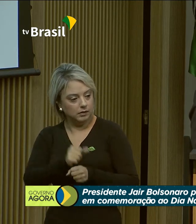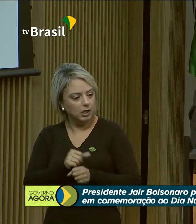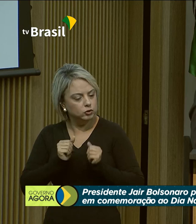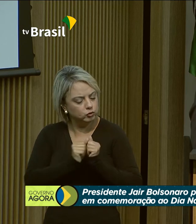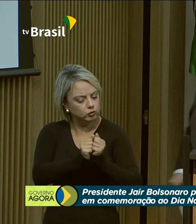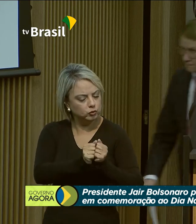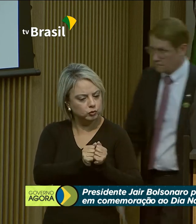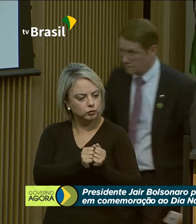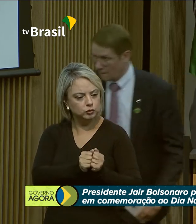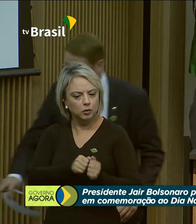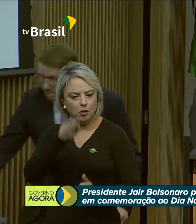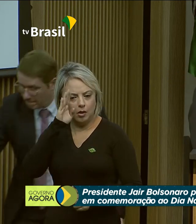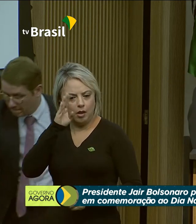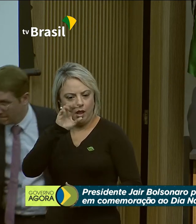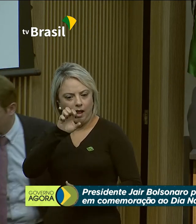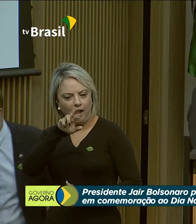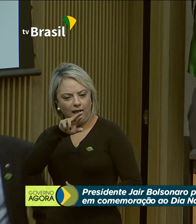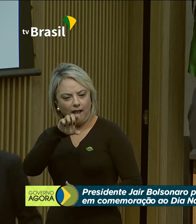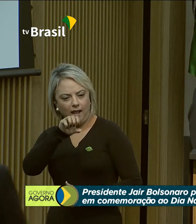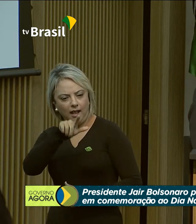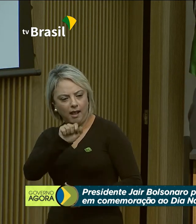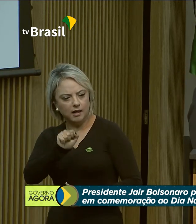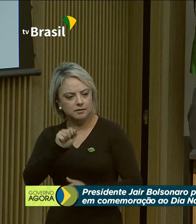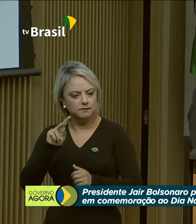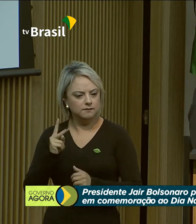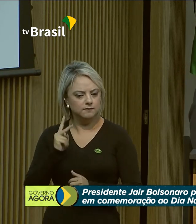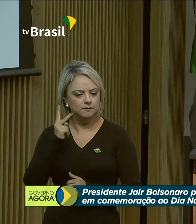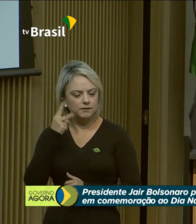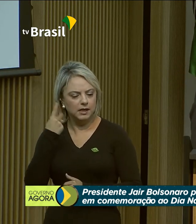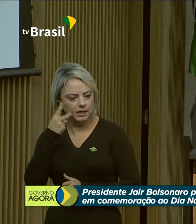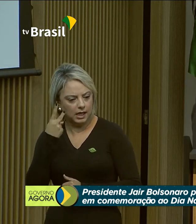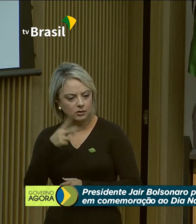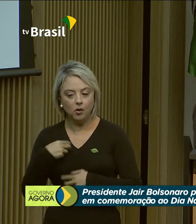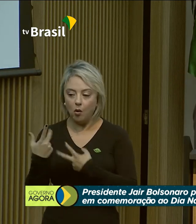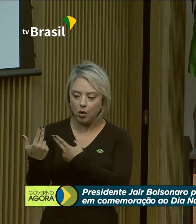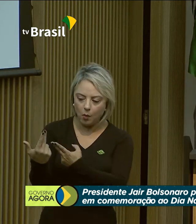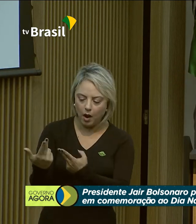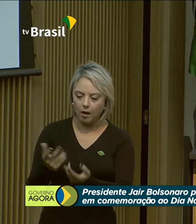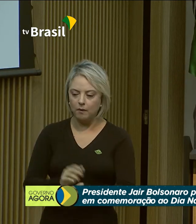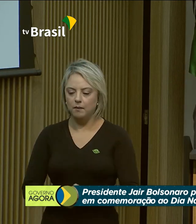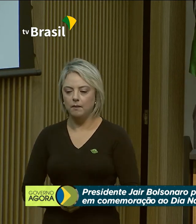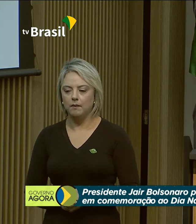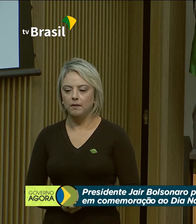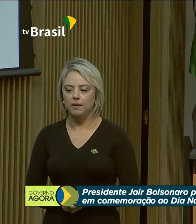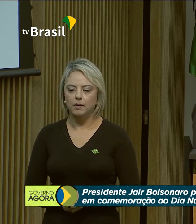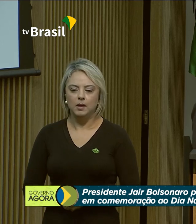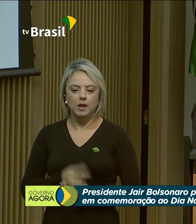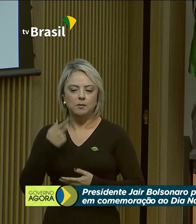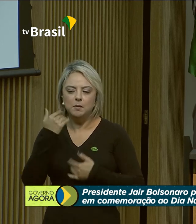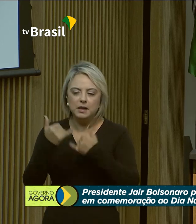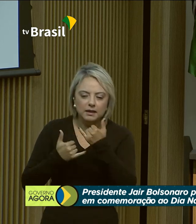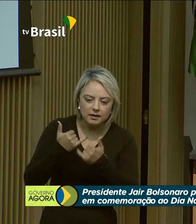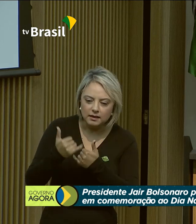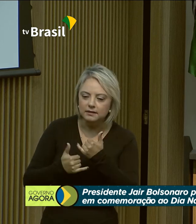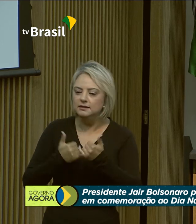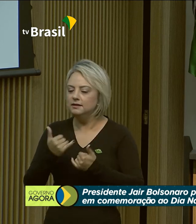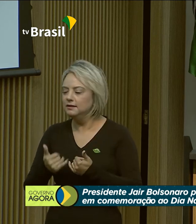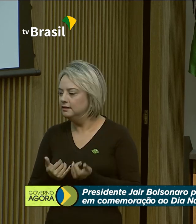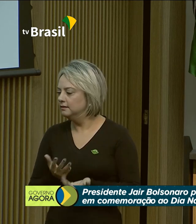grande capitão Carlos Alberto Torres, vereador, assim como eu, né? Momentos de descontração, de